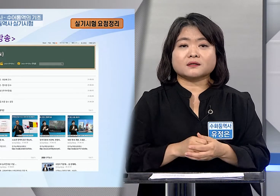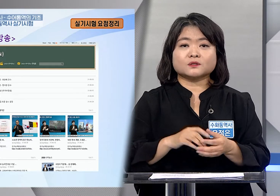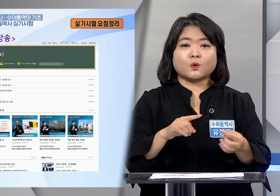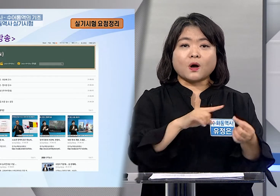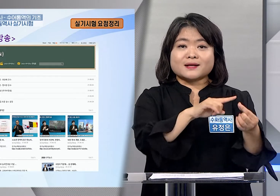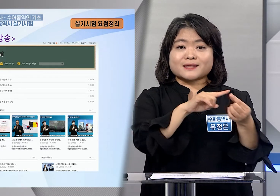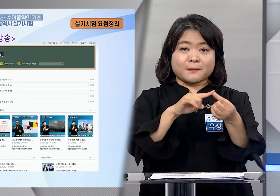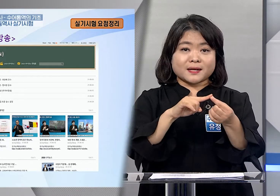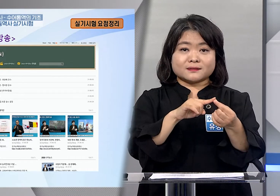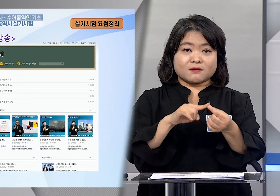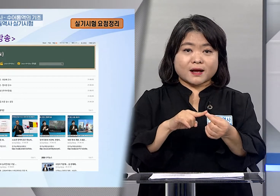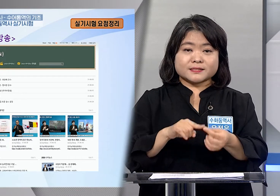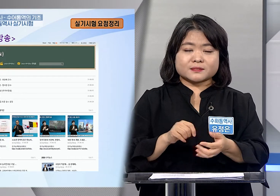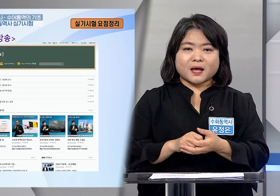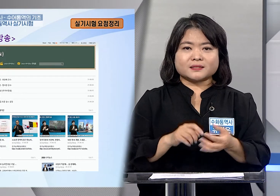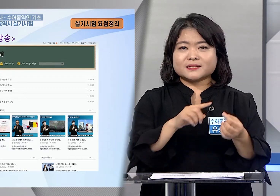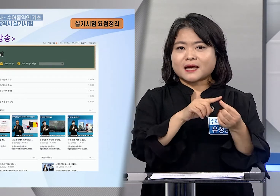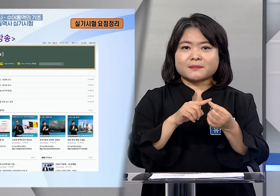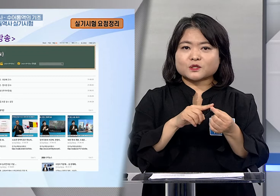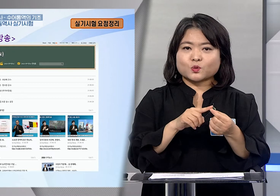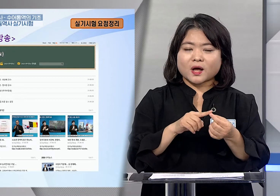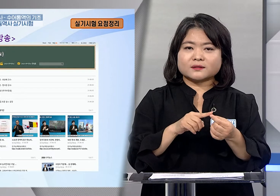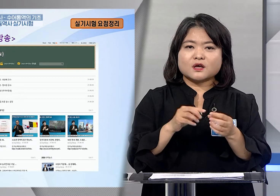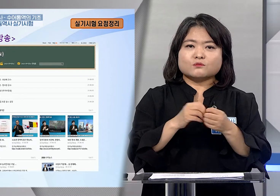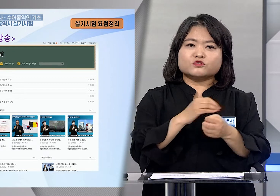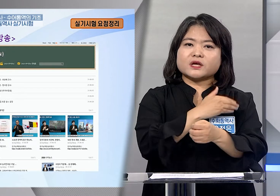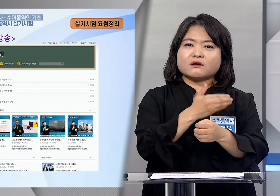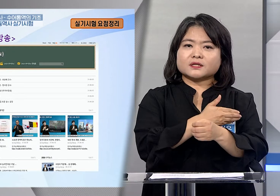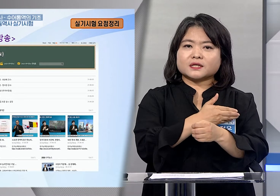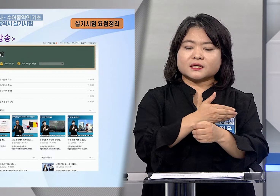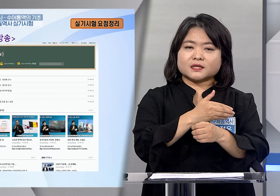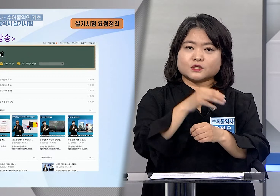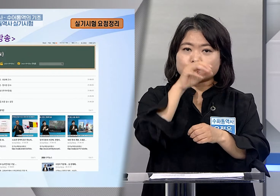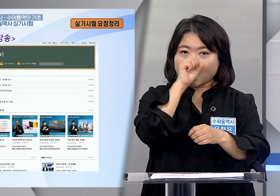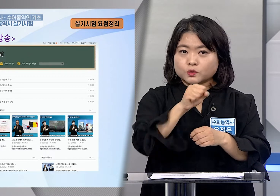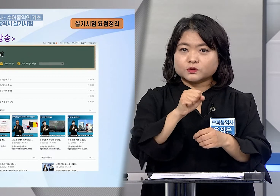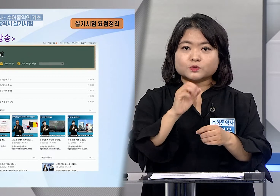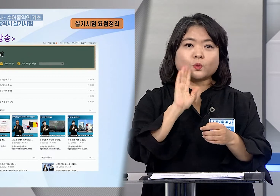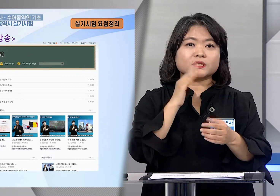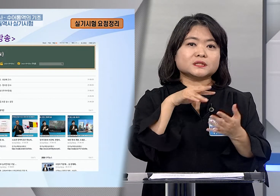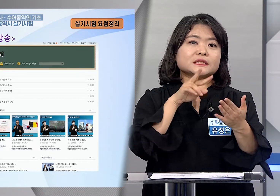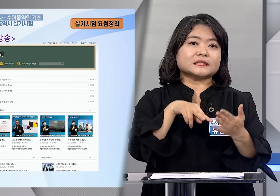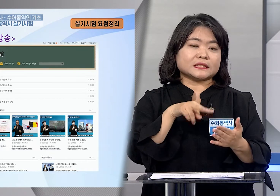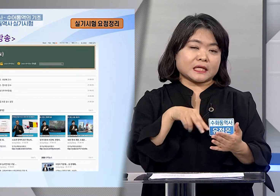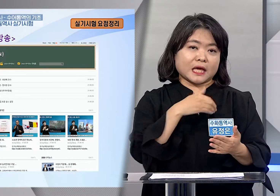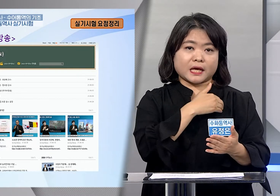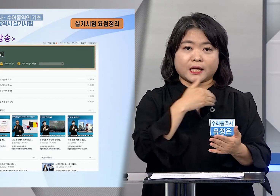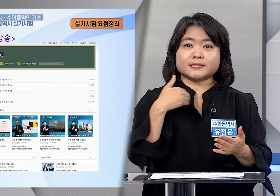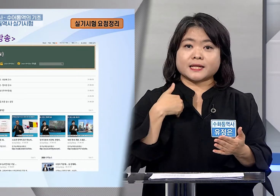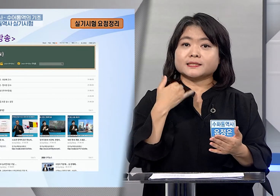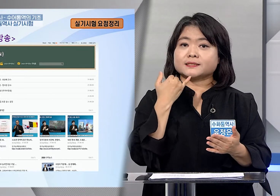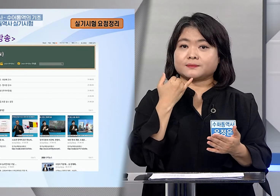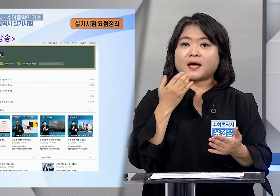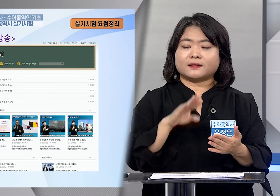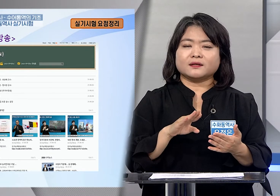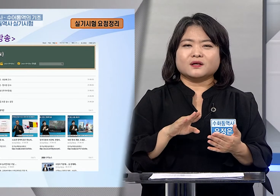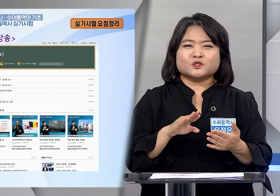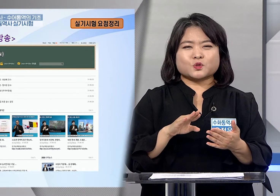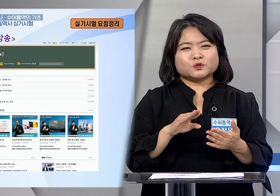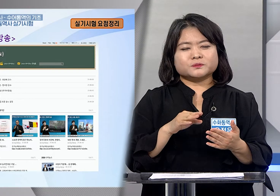그리고 자막이 들어가 있지만 이 자막 또한 문해력이 좋은 농인은 읽기에 괜찮지만 조금